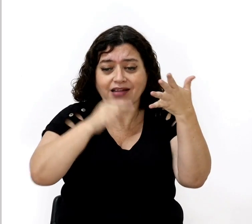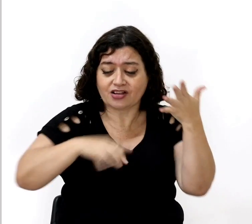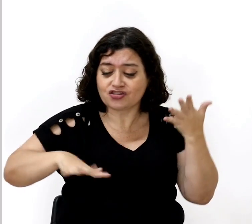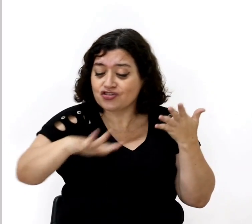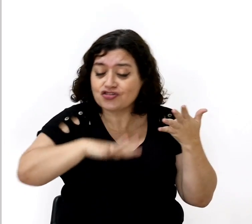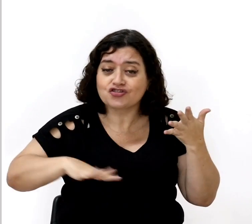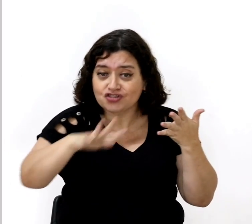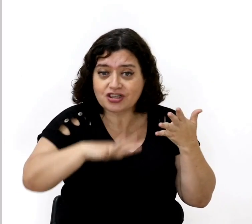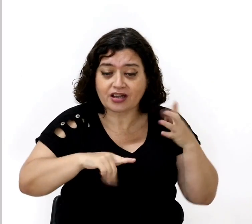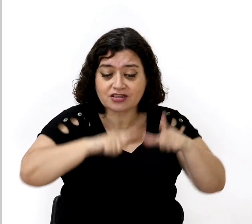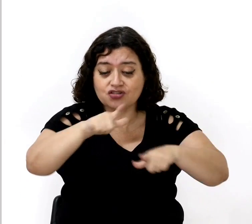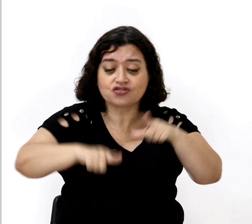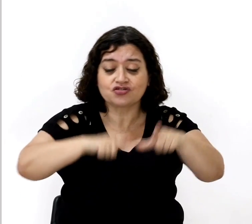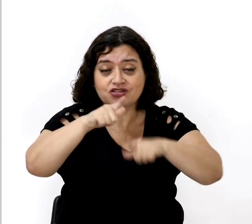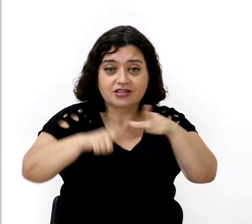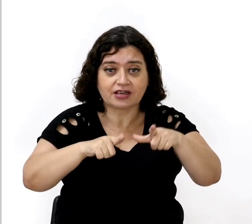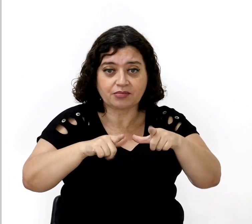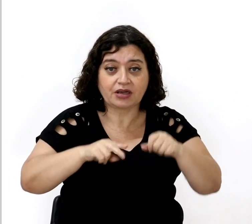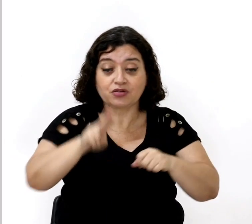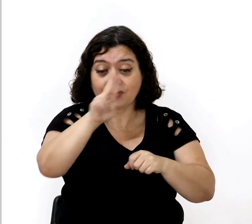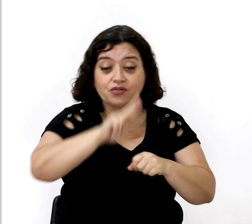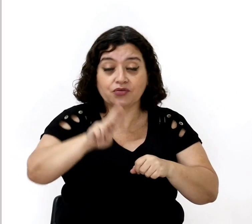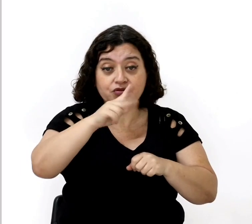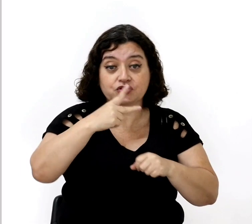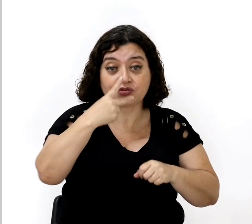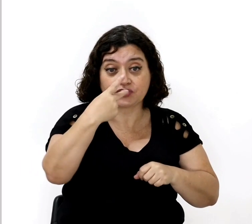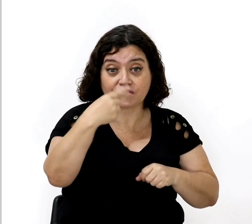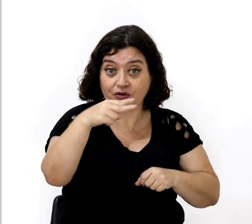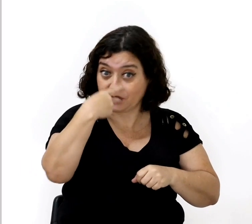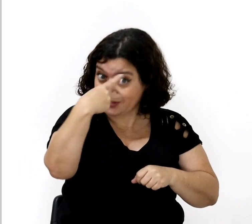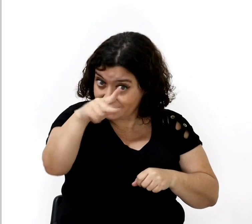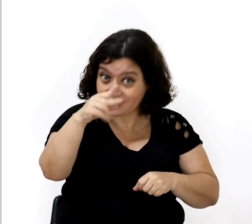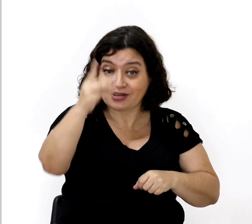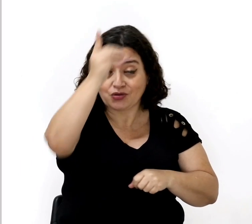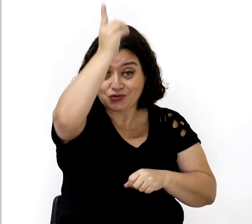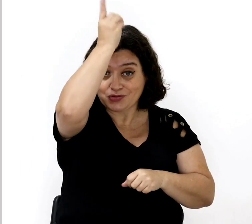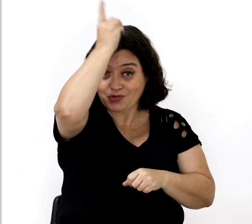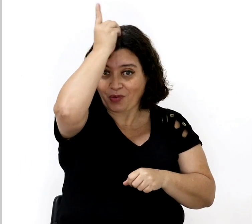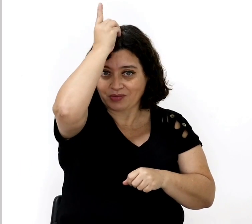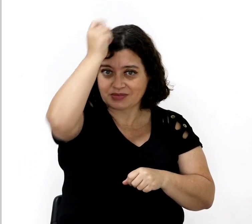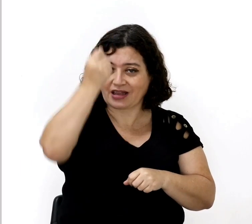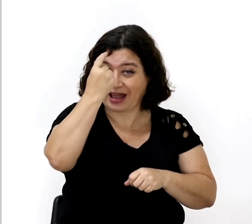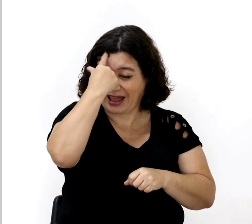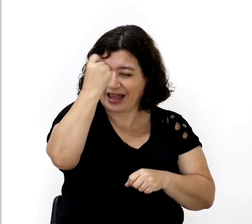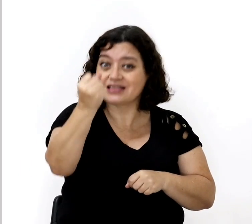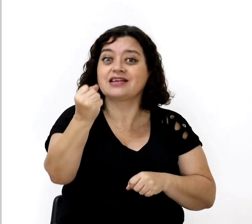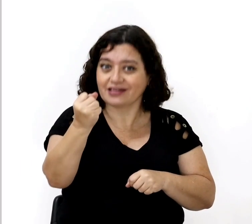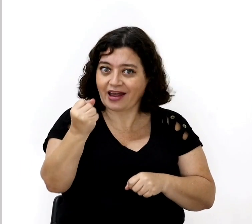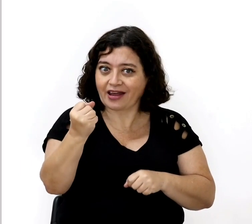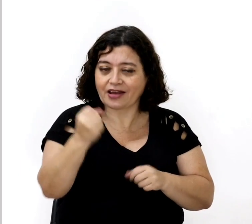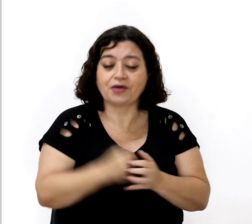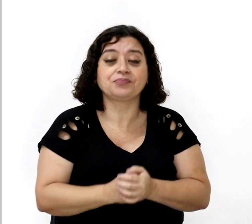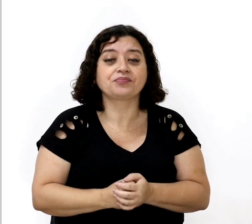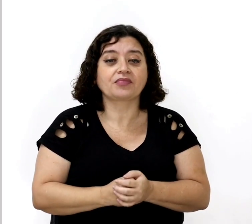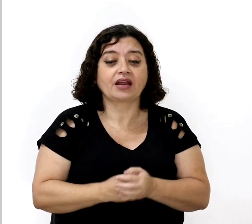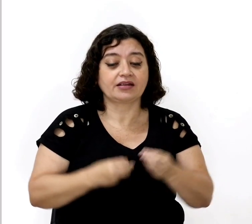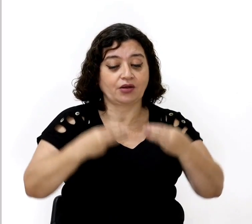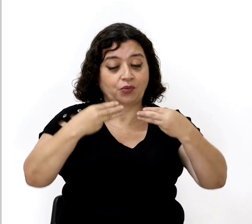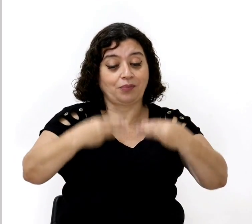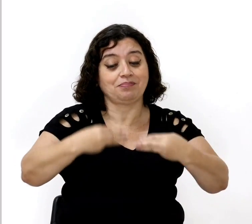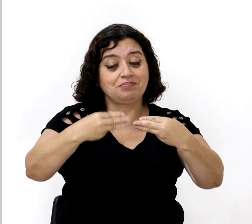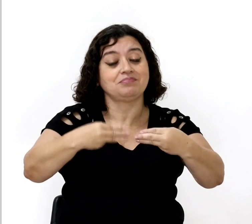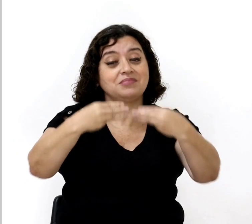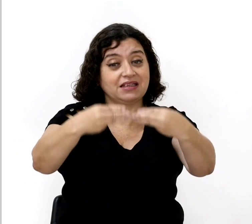diversas áreas de atuações onde você aplica os seus dons, né? Então, essa é a ideia. O ministério